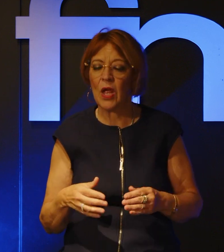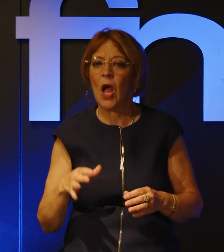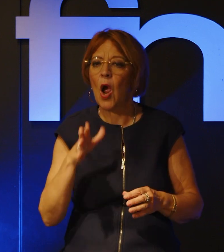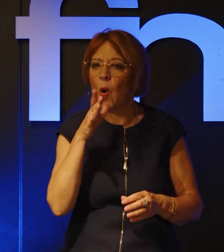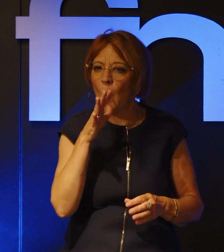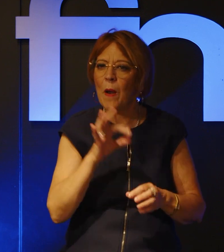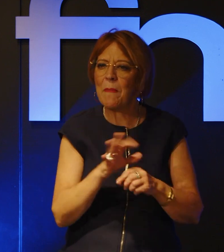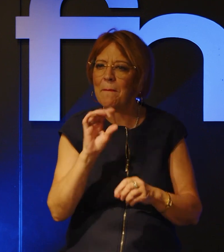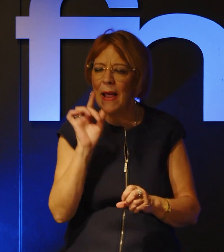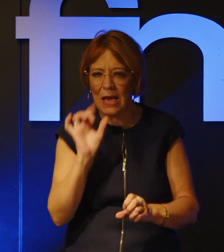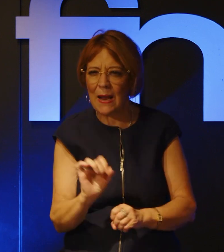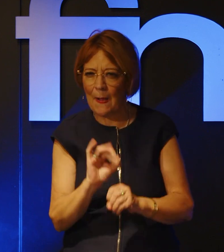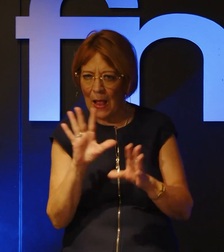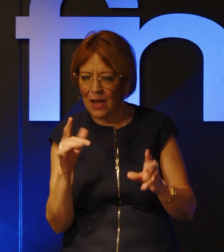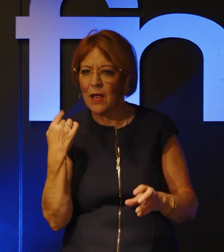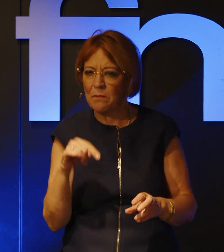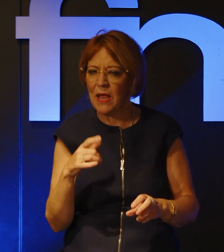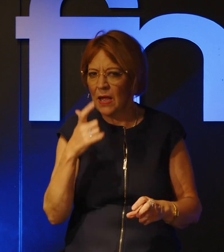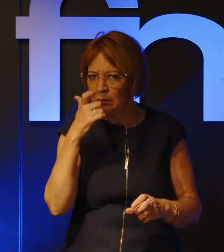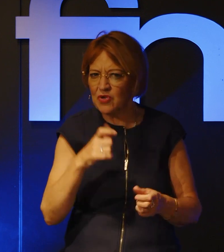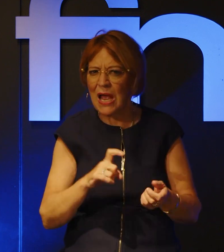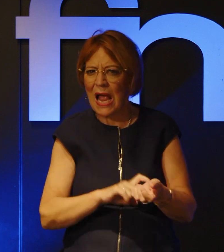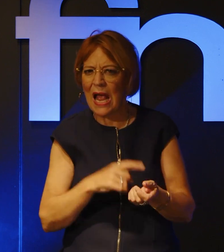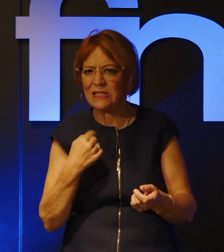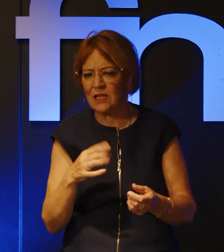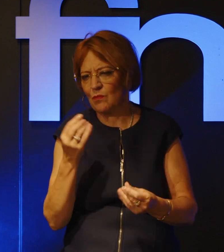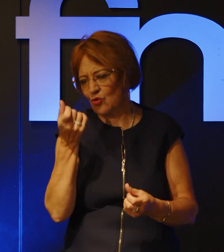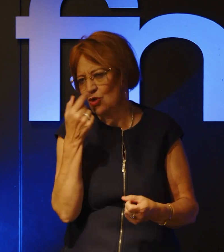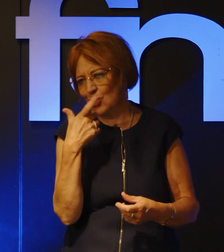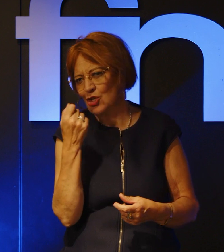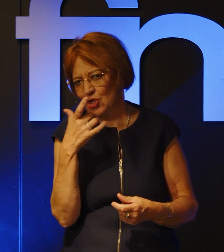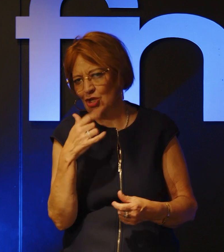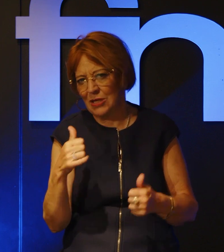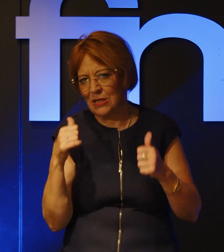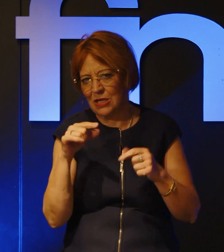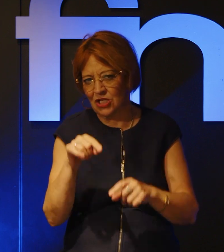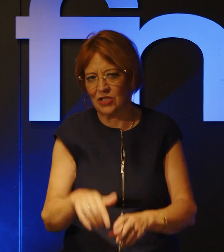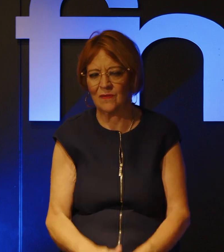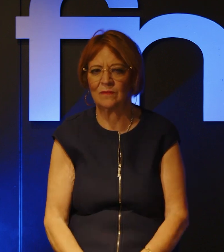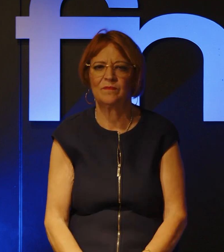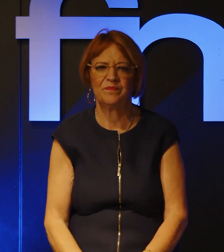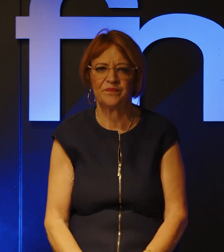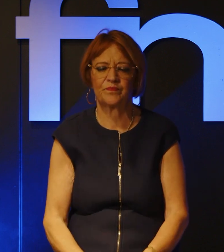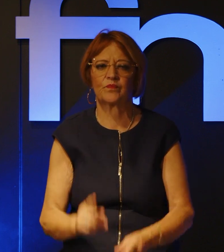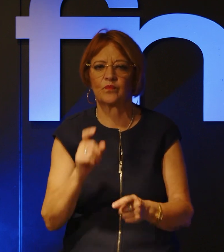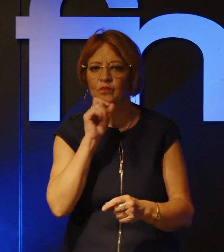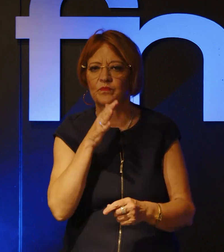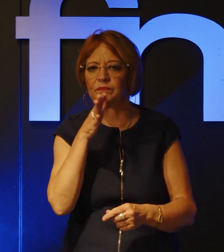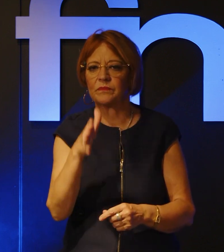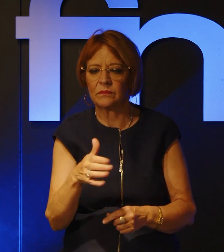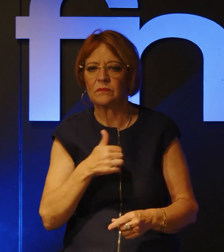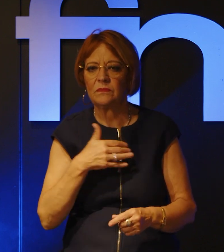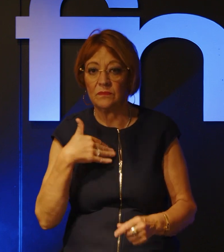tendencialmente mais claro mesmo dentro de pessoas racializadas e há muita história atrás disso O que é que eu também vos posso dizer do ponto de